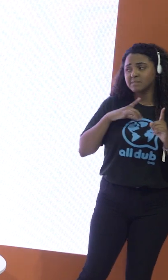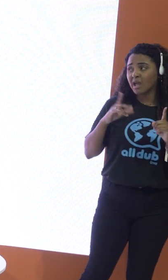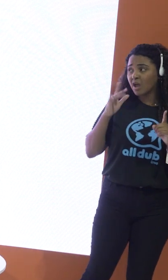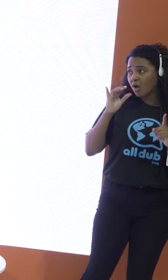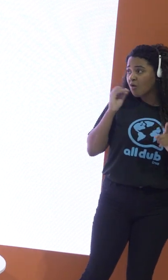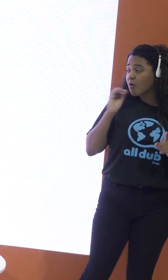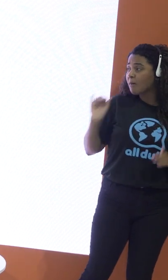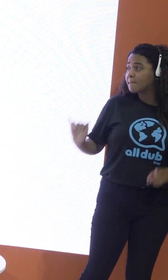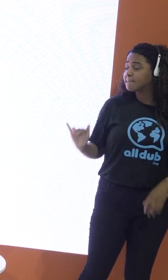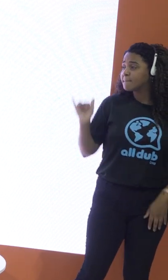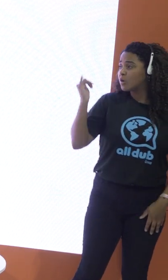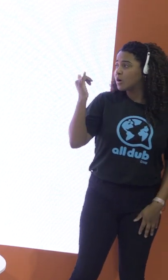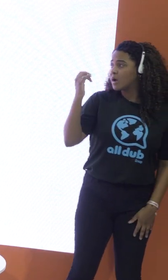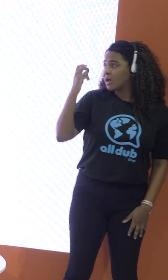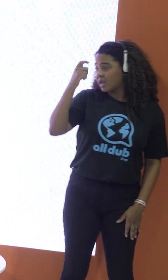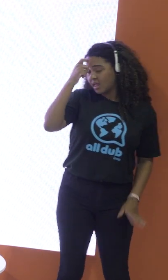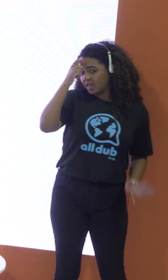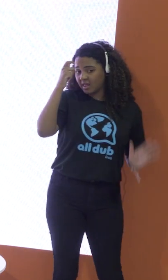inteligência artificial, que